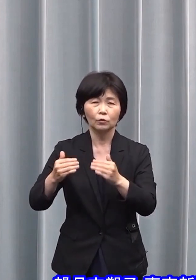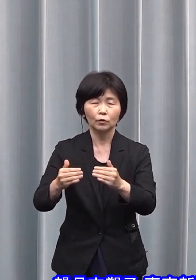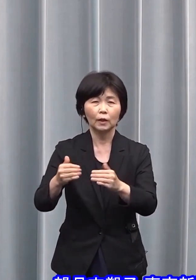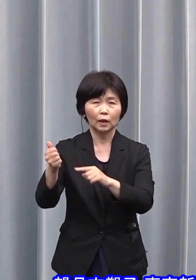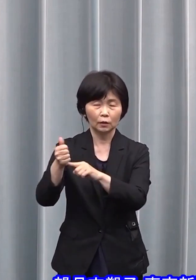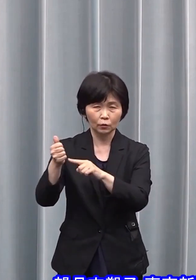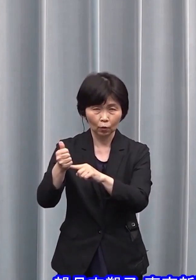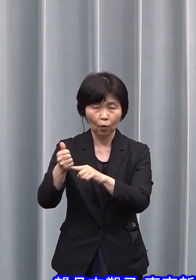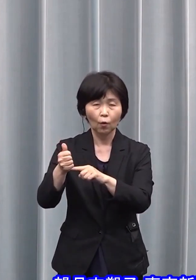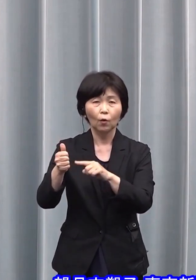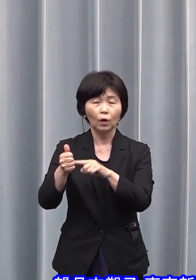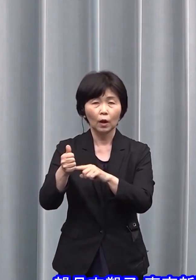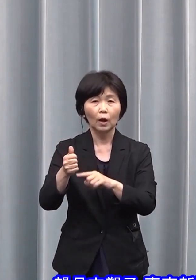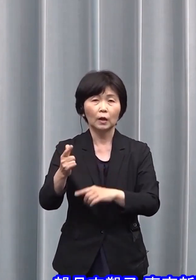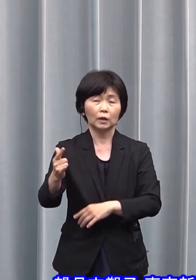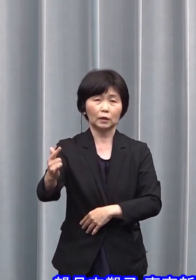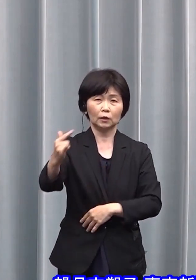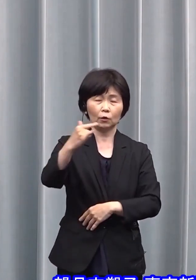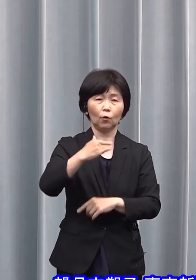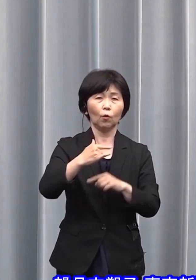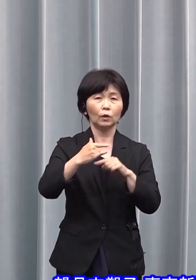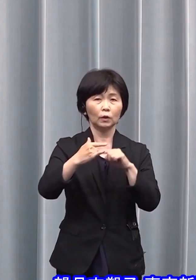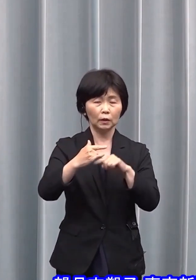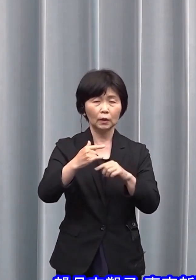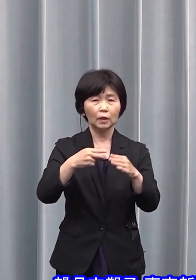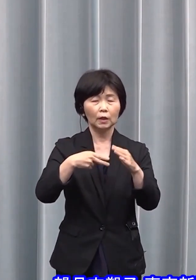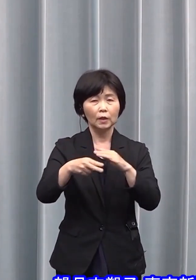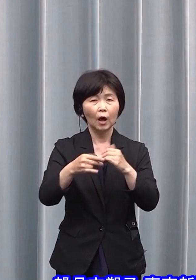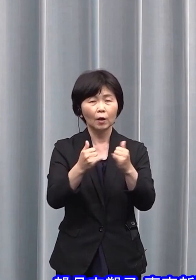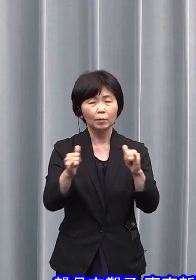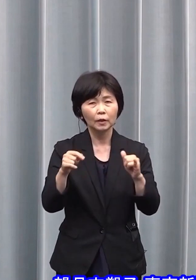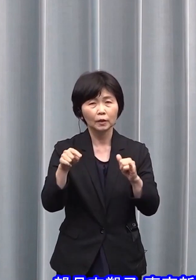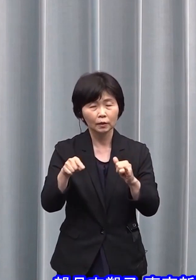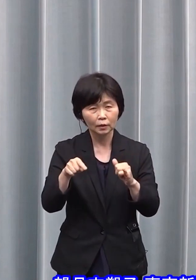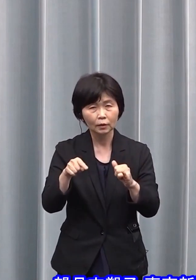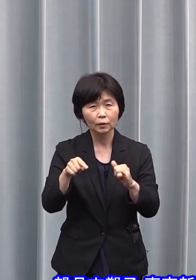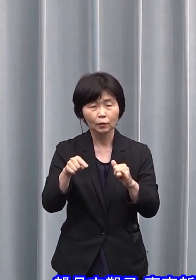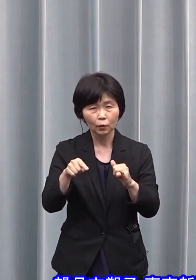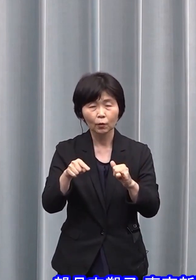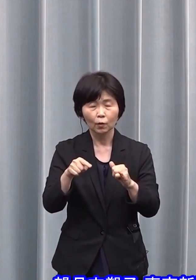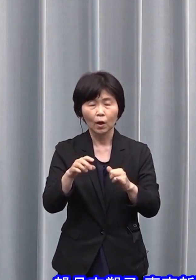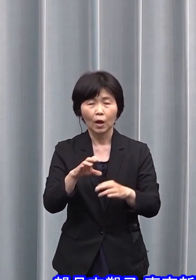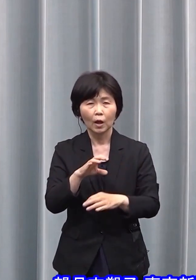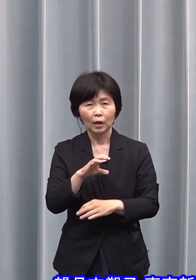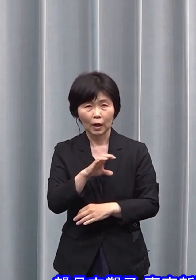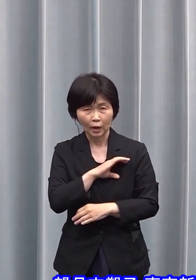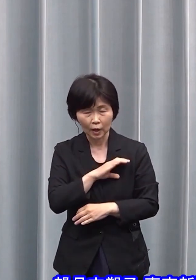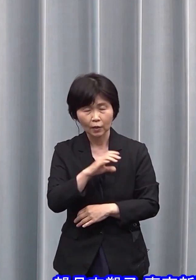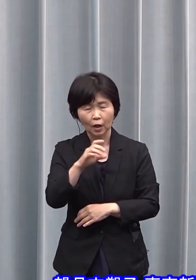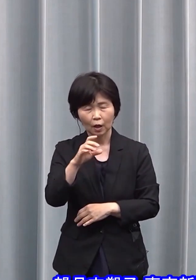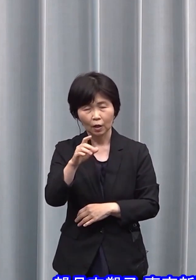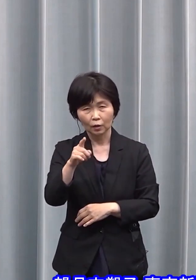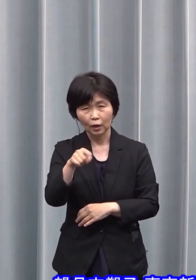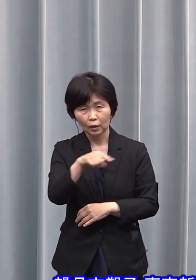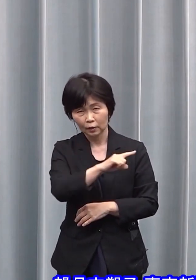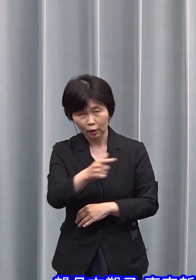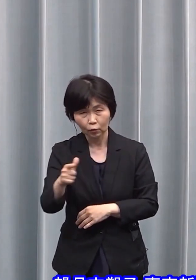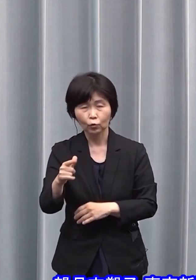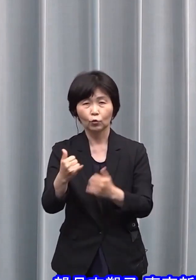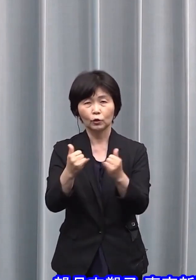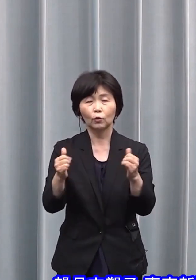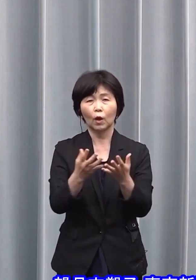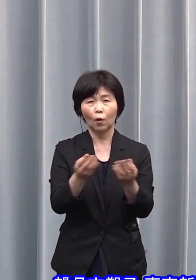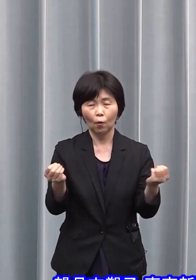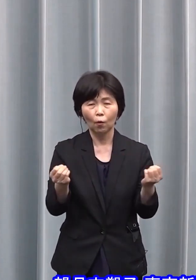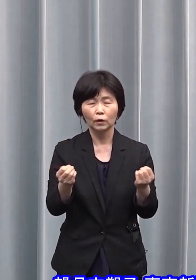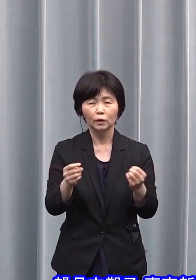に飛行機で来ることが難民、飛行機で来る難民もカナダなんかでもトルコの方すごく多いですけれど、そういった、一般的な常識さえ